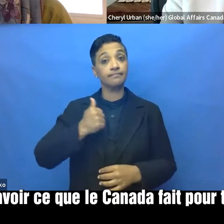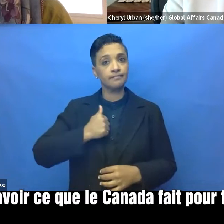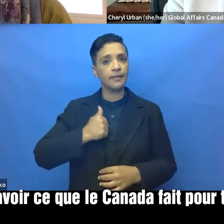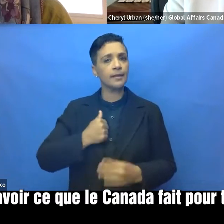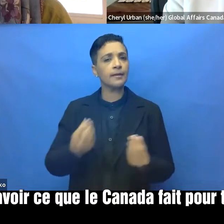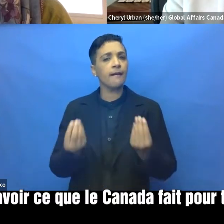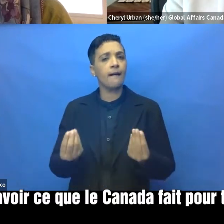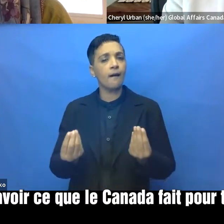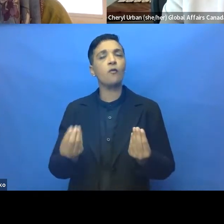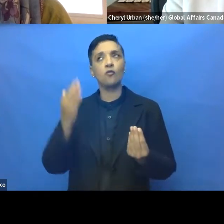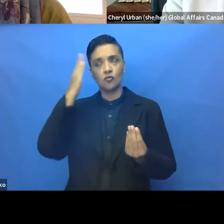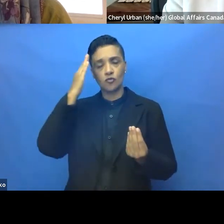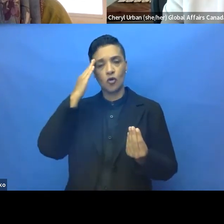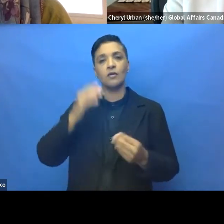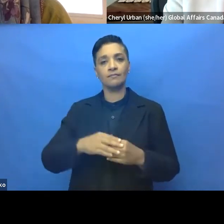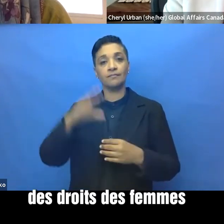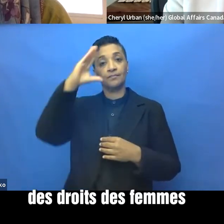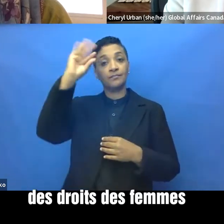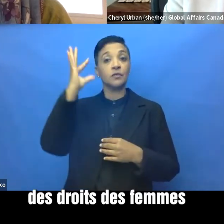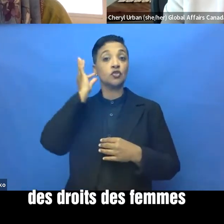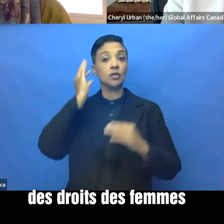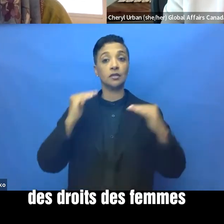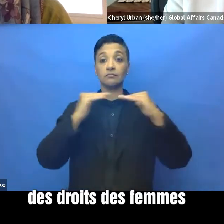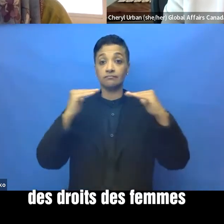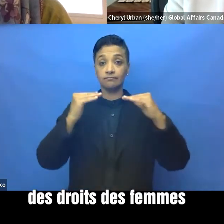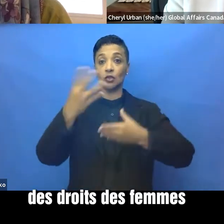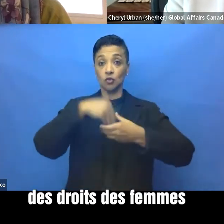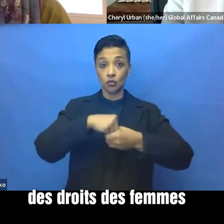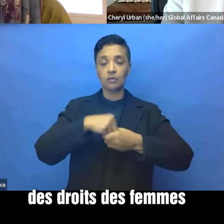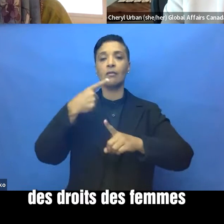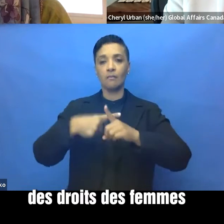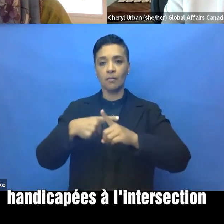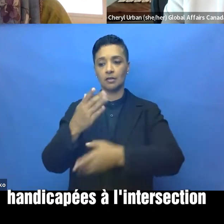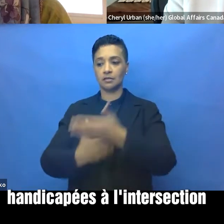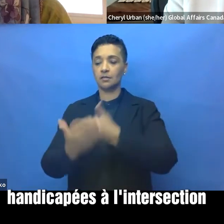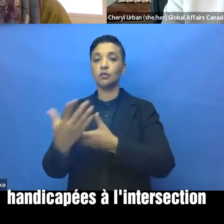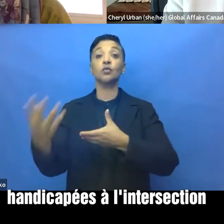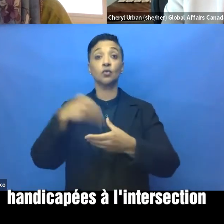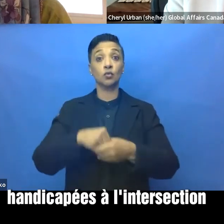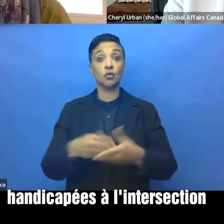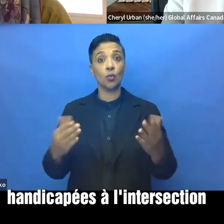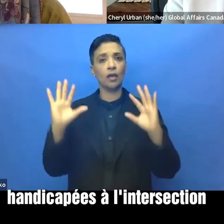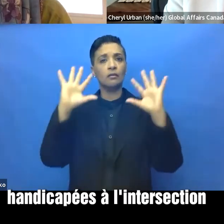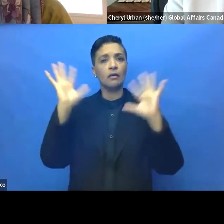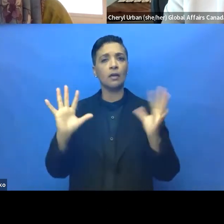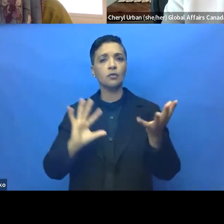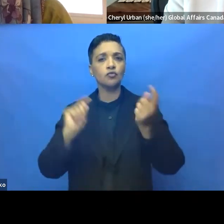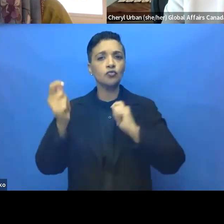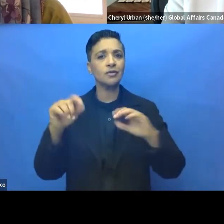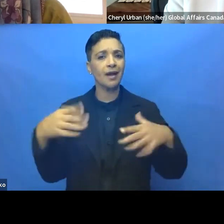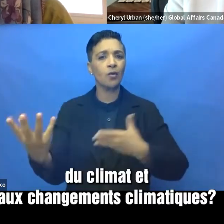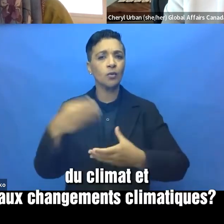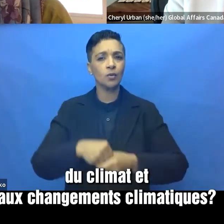parole à Cheryl. Qu'est-ce que Canada fait pour traiter